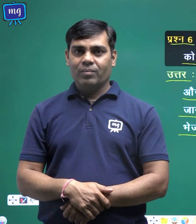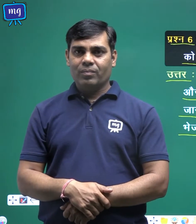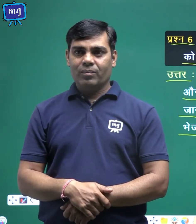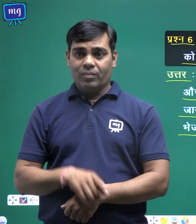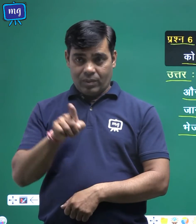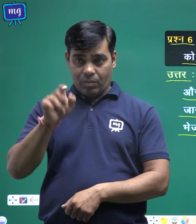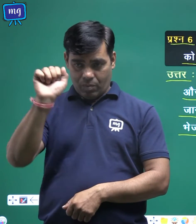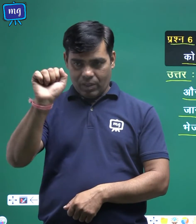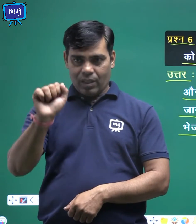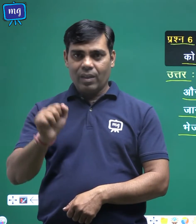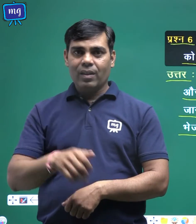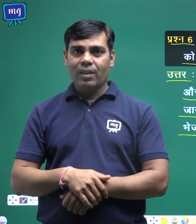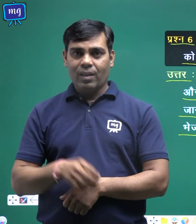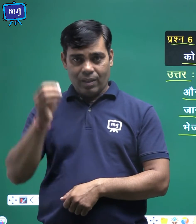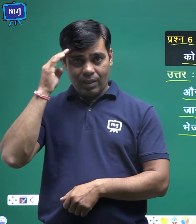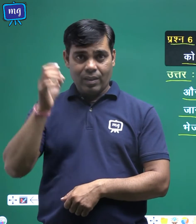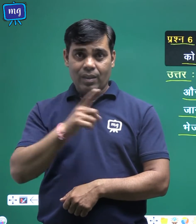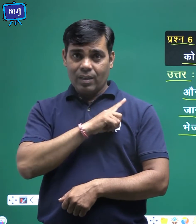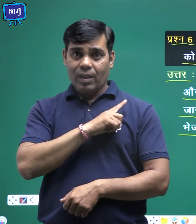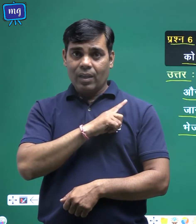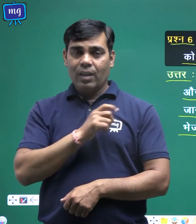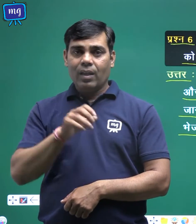आपको पता है कि ये है राजा